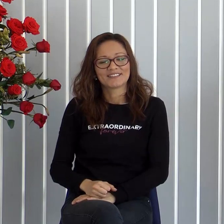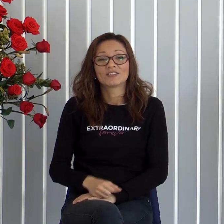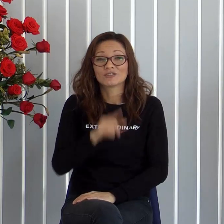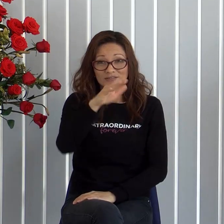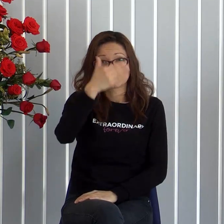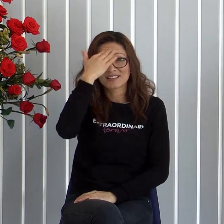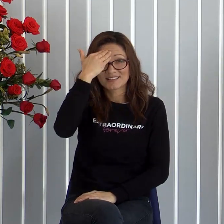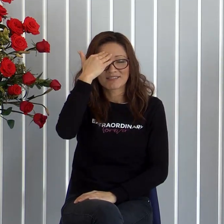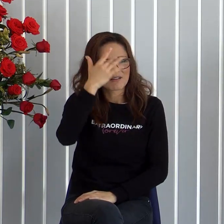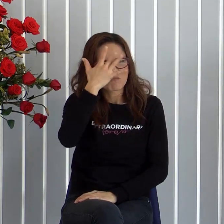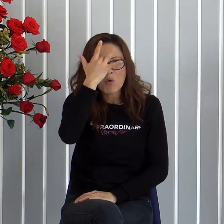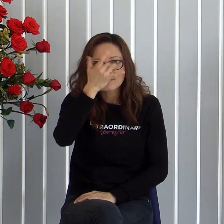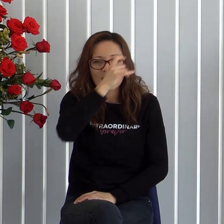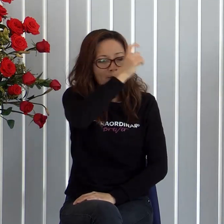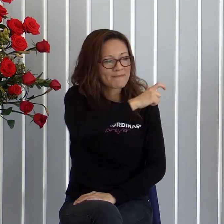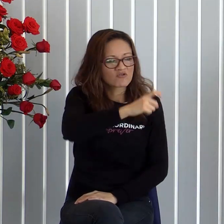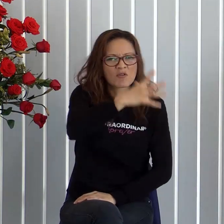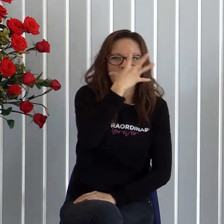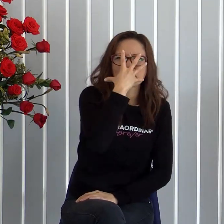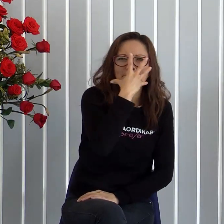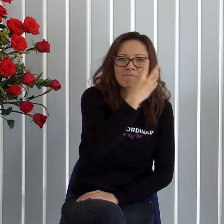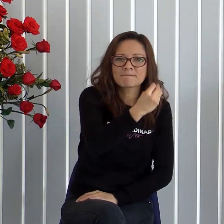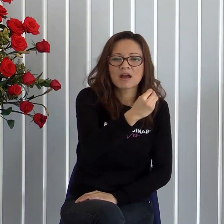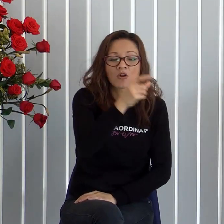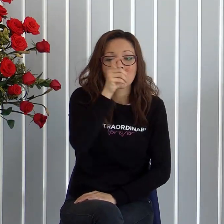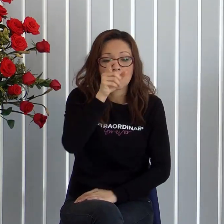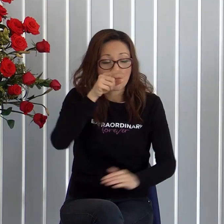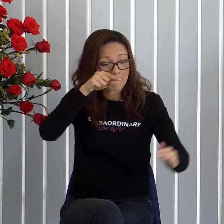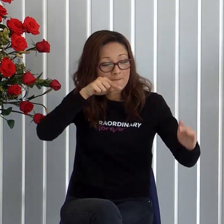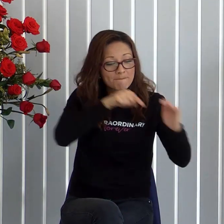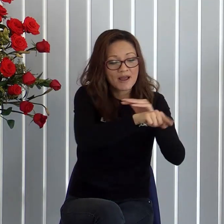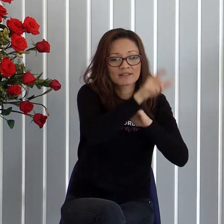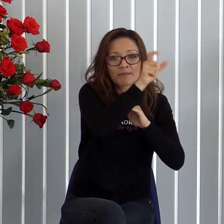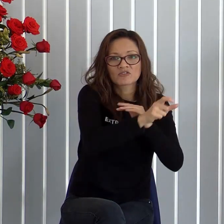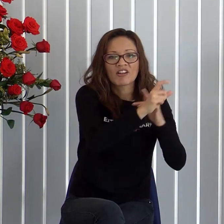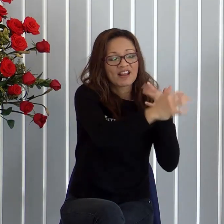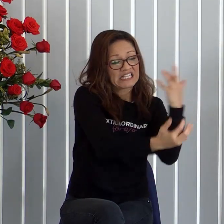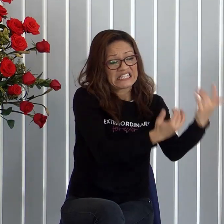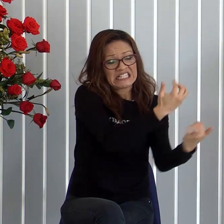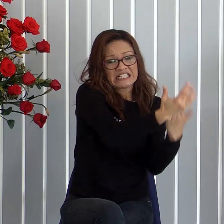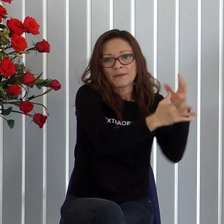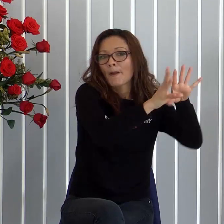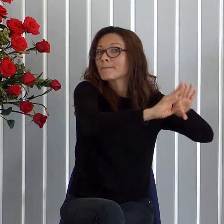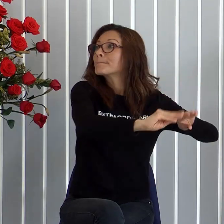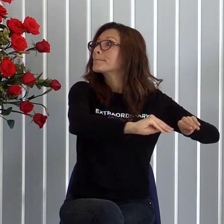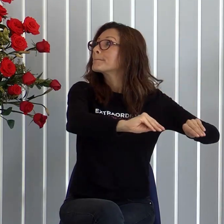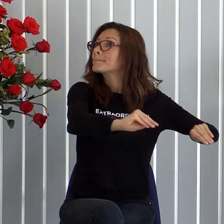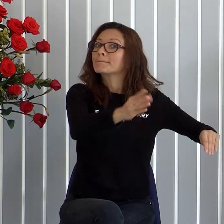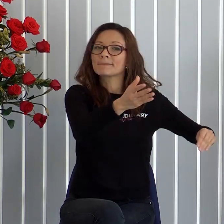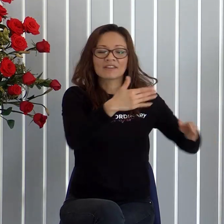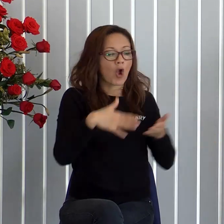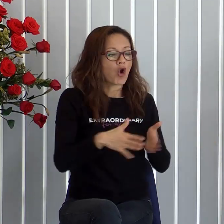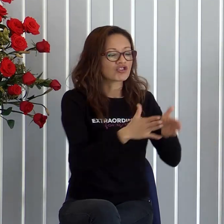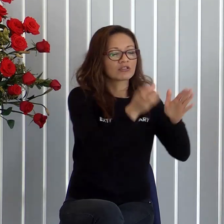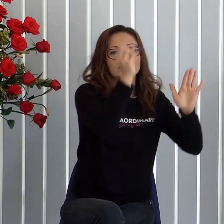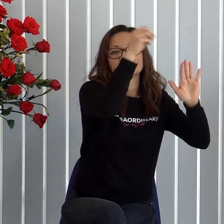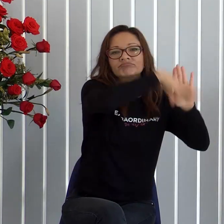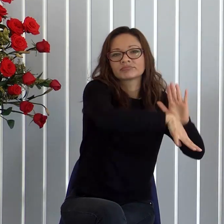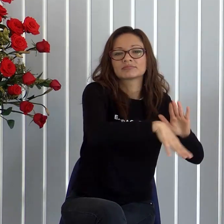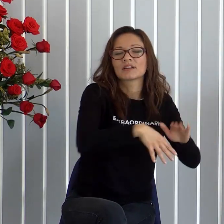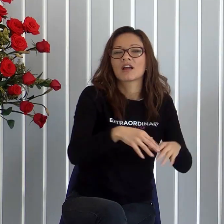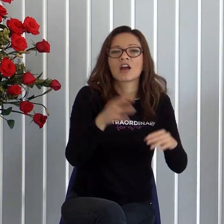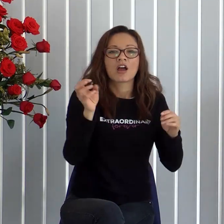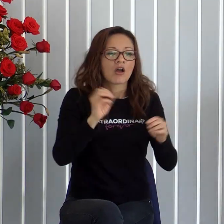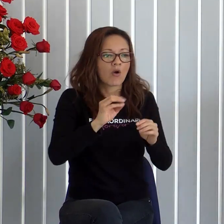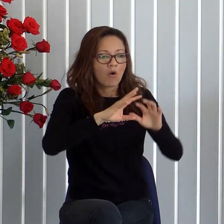los malvados cogen los cadáveres de los que asesinan y los queman y los desaparecen y los echan en los ríos en